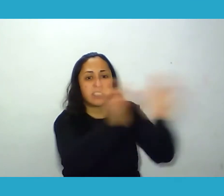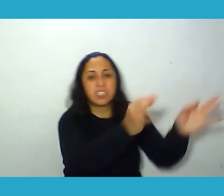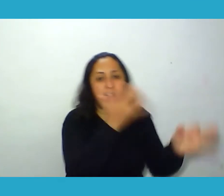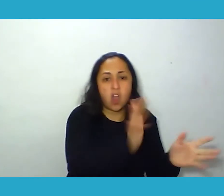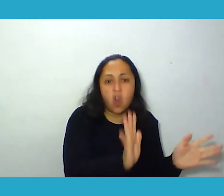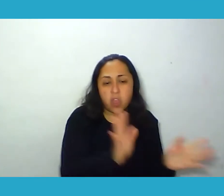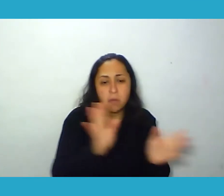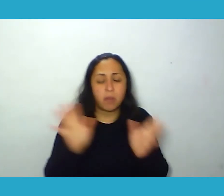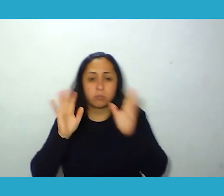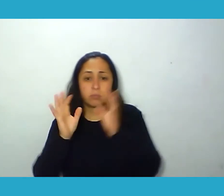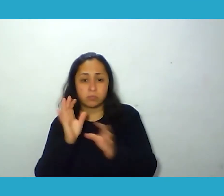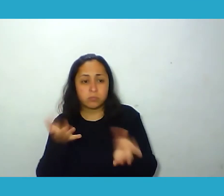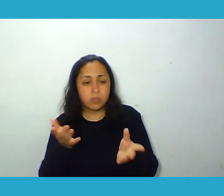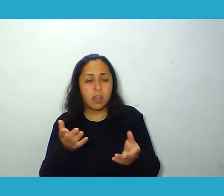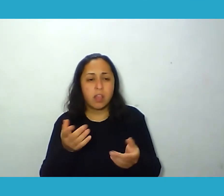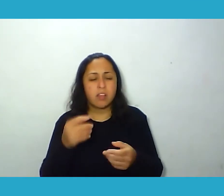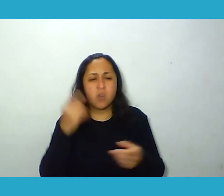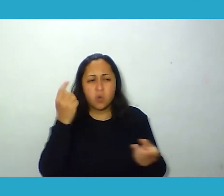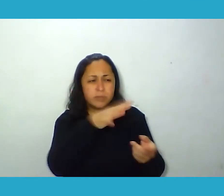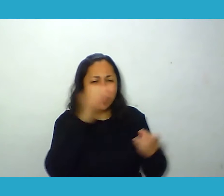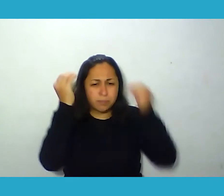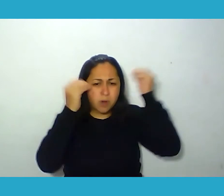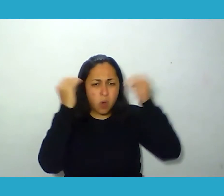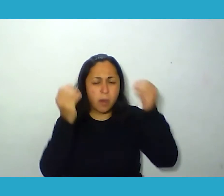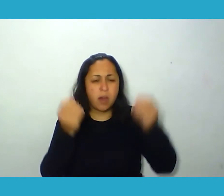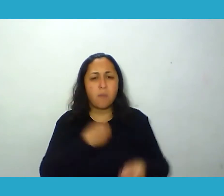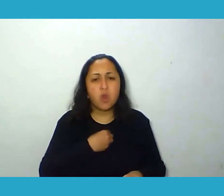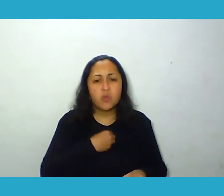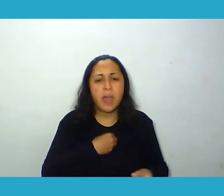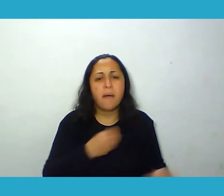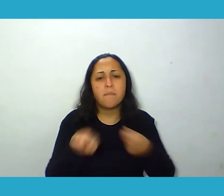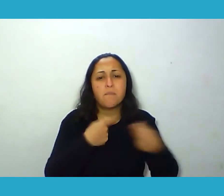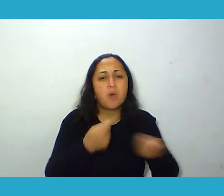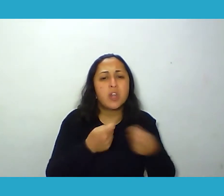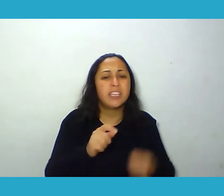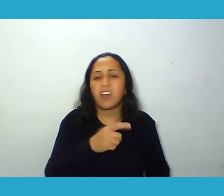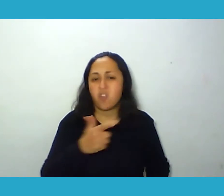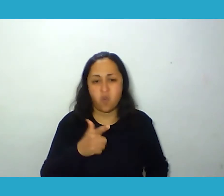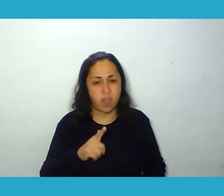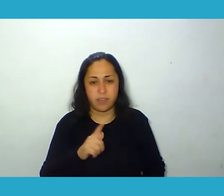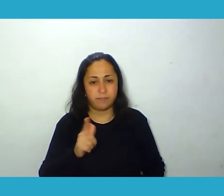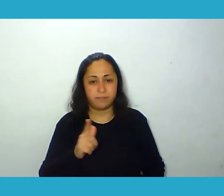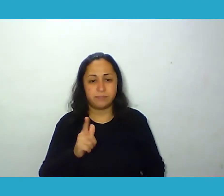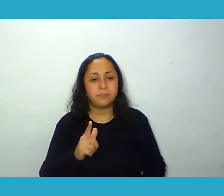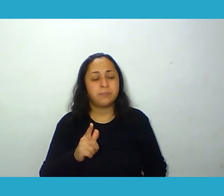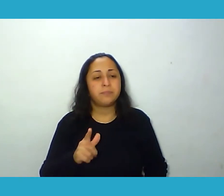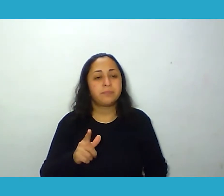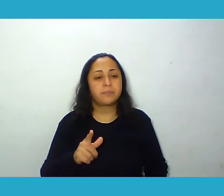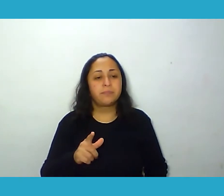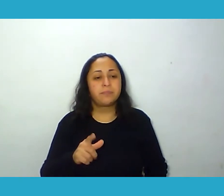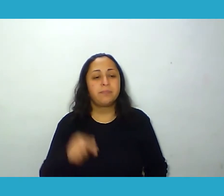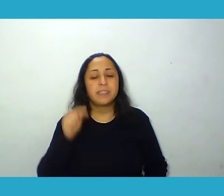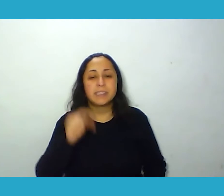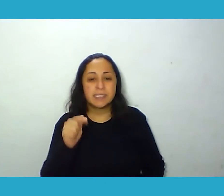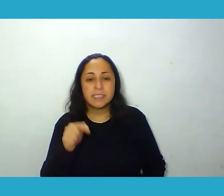funcionarios tienen voluntad política y están preocupados, no tienen voluntad política y no están preocupados por los vecinos de Punilla.